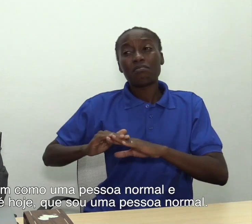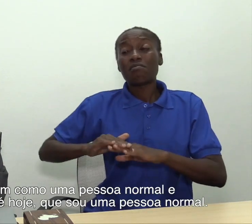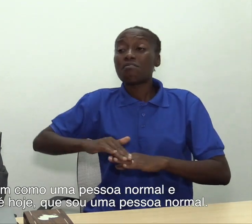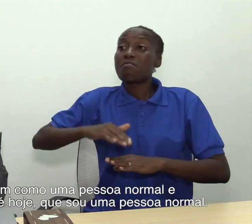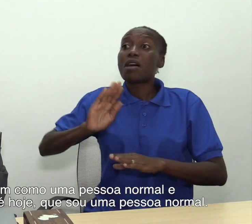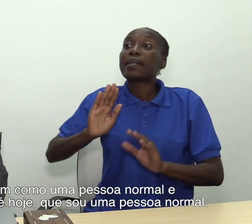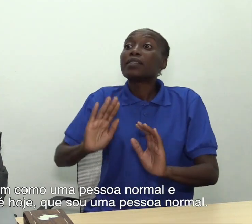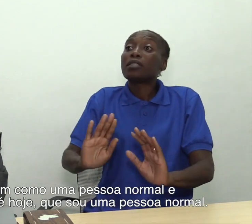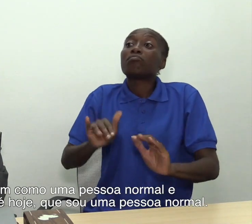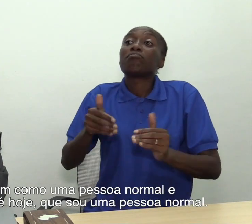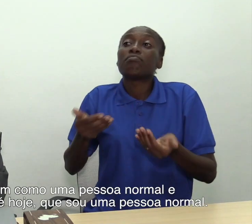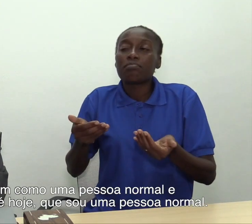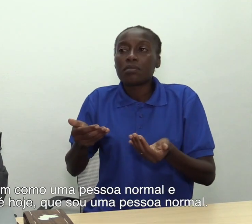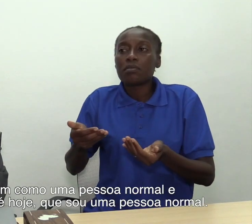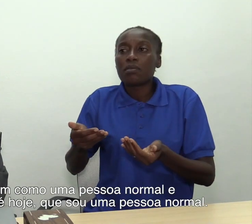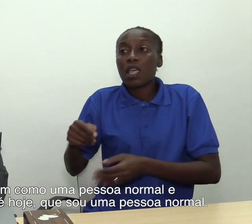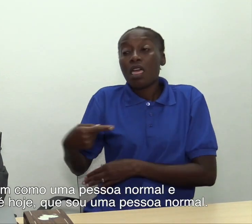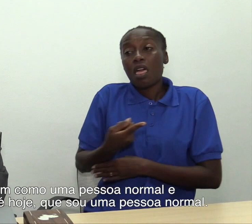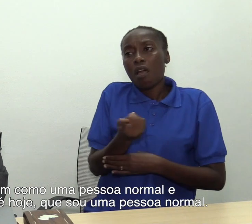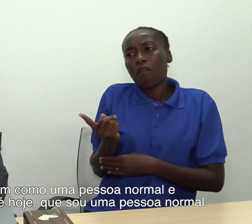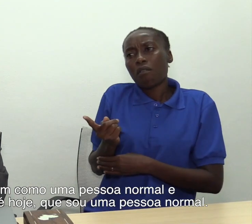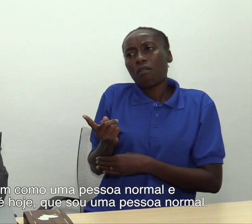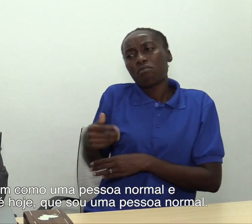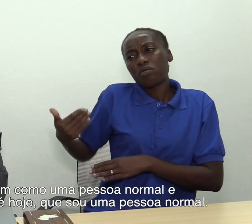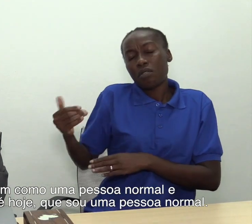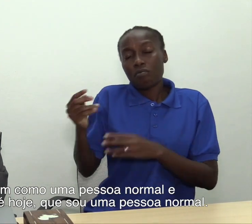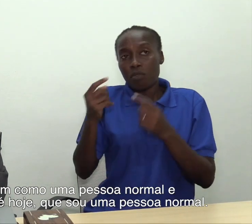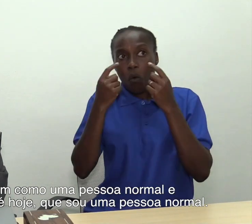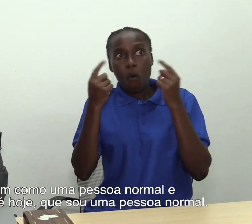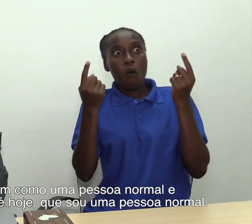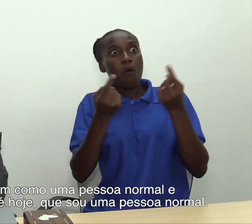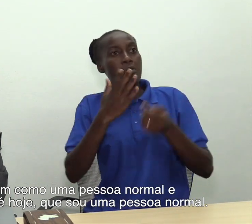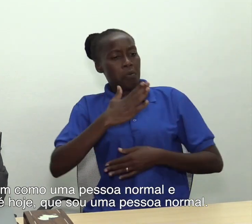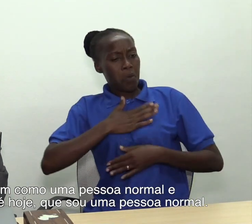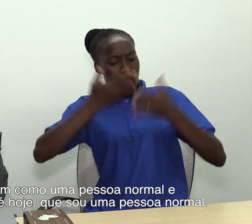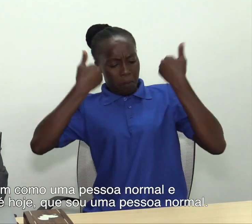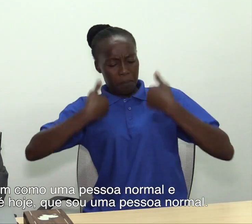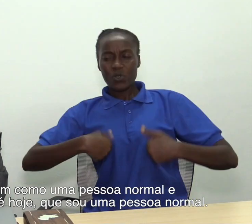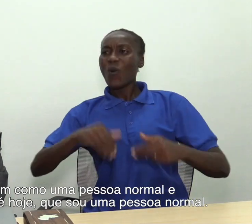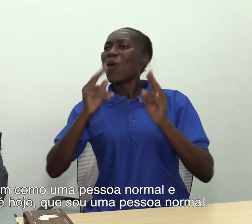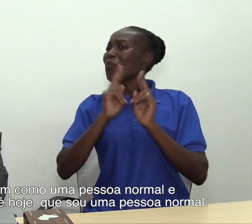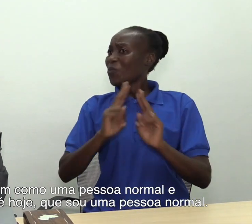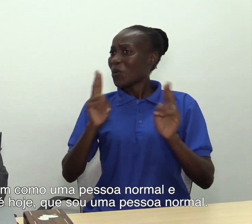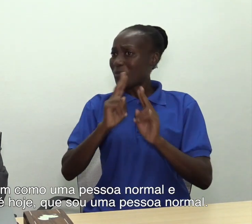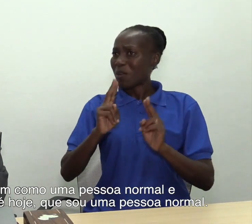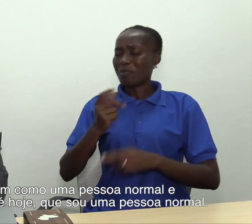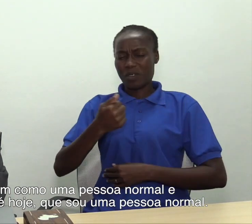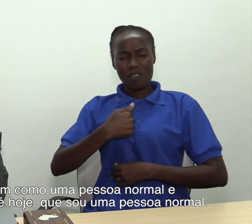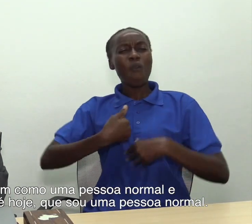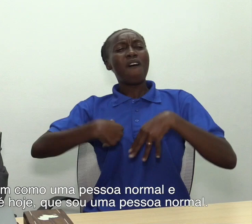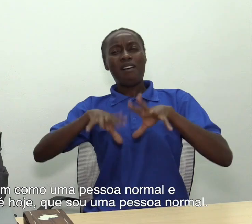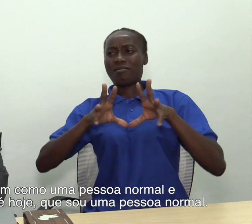sempre me olharam como uma pessoa normal. E isso me fez acreditar, até hoje,